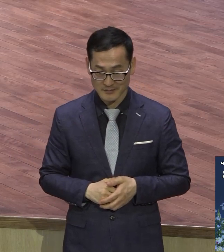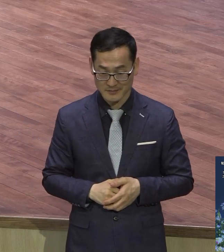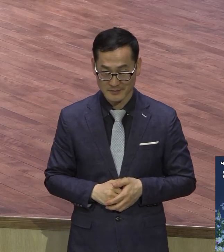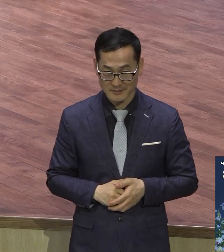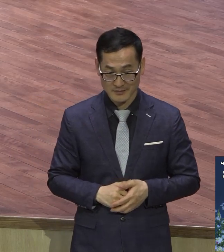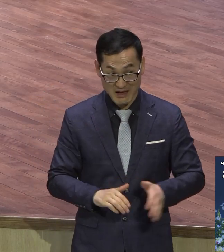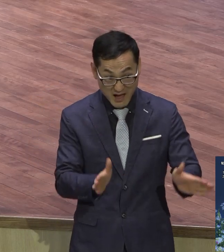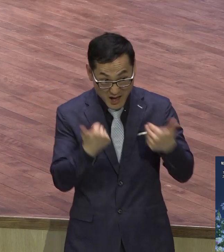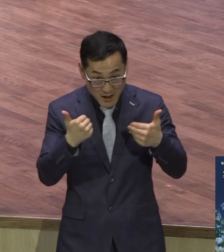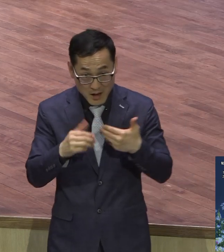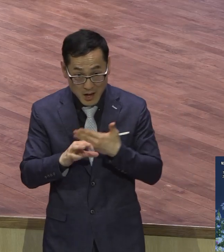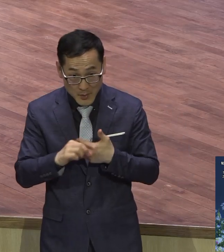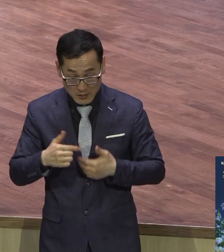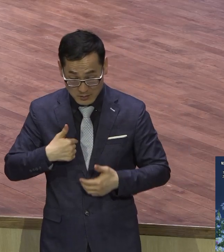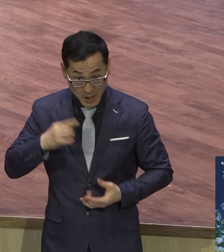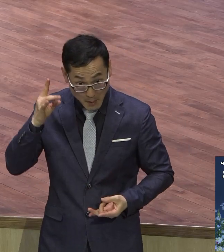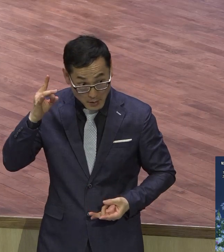있겠습니까?